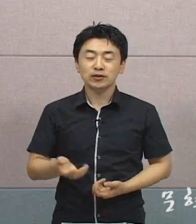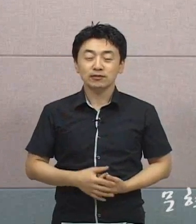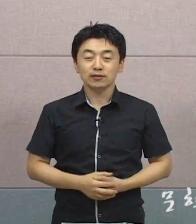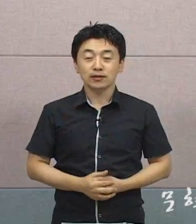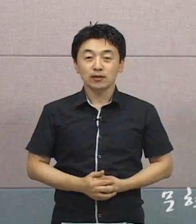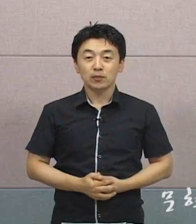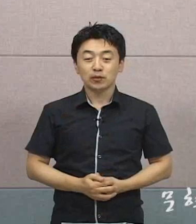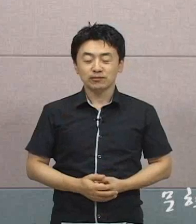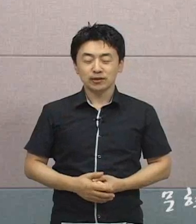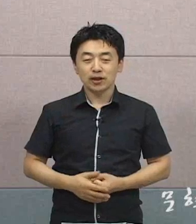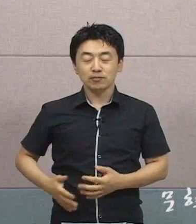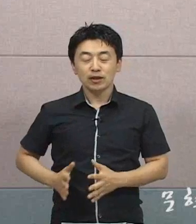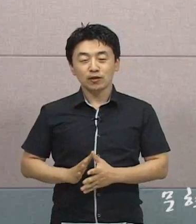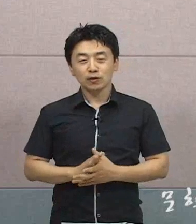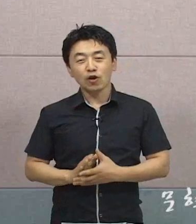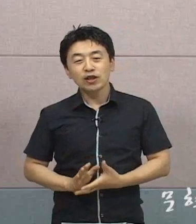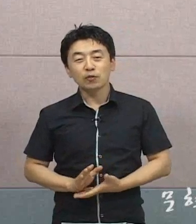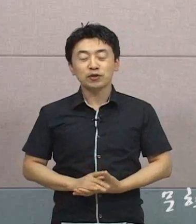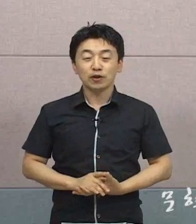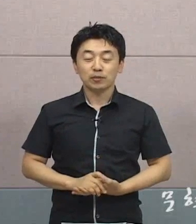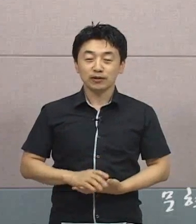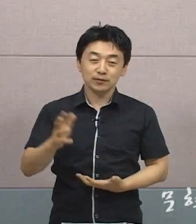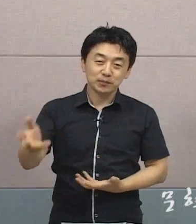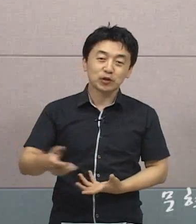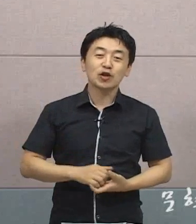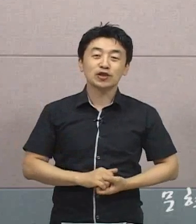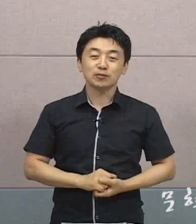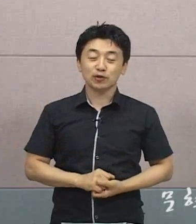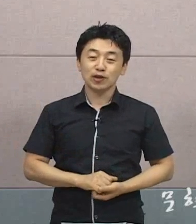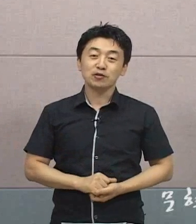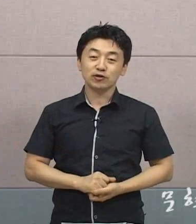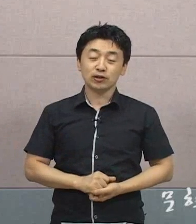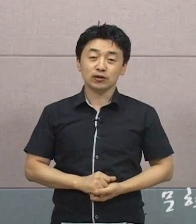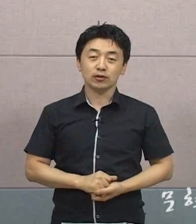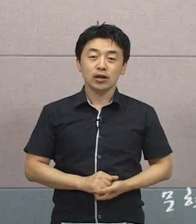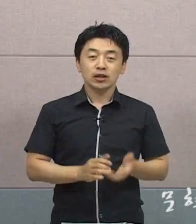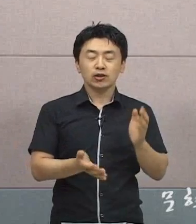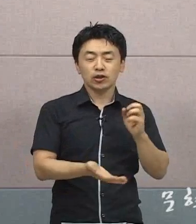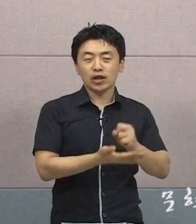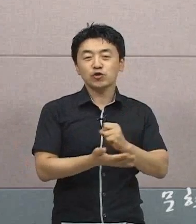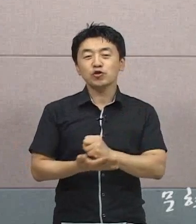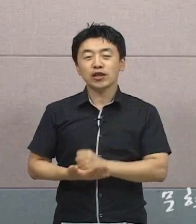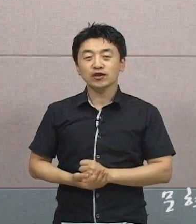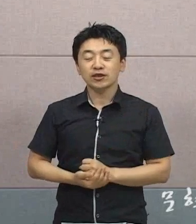사람은 참 정의에 없어. 뭐 그런 느낌으로도 사용을 할 수 있다는 거. 그래서 되게 쉬운